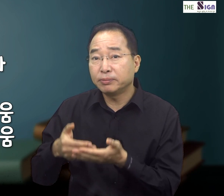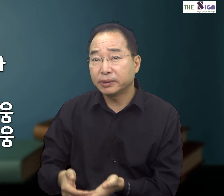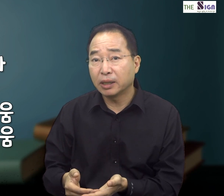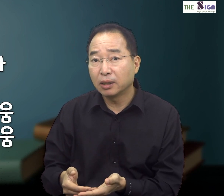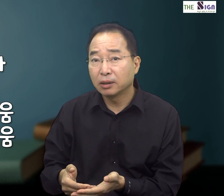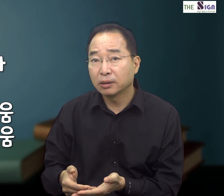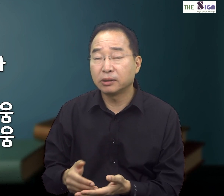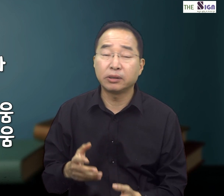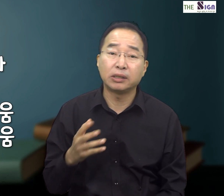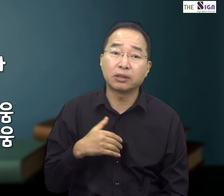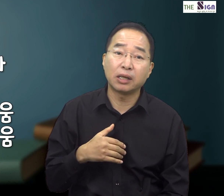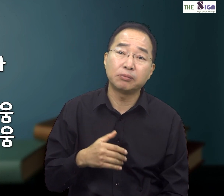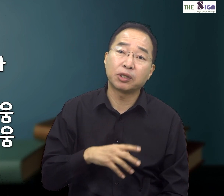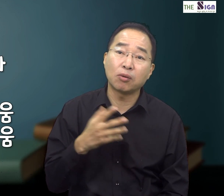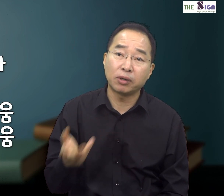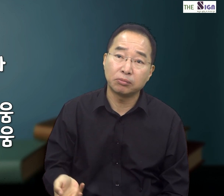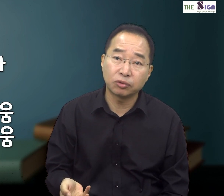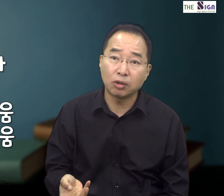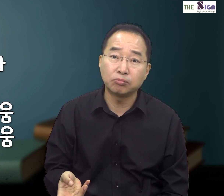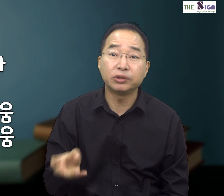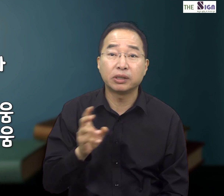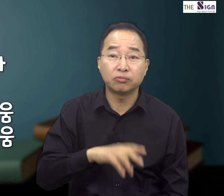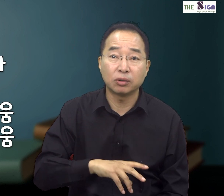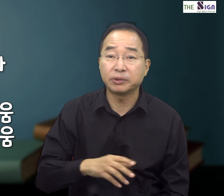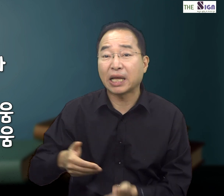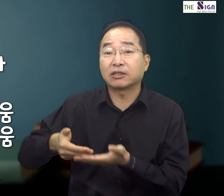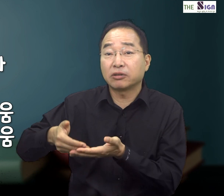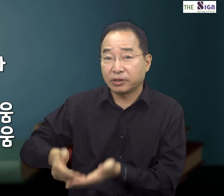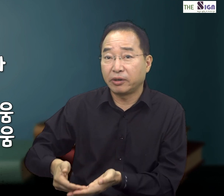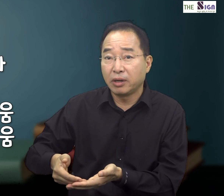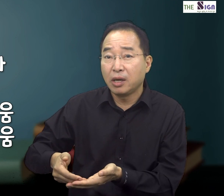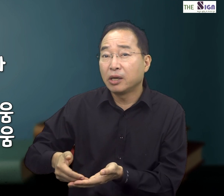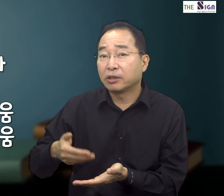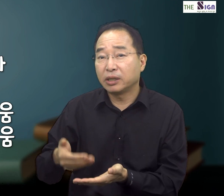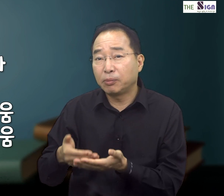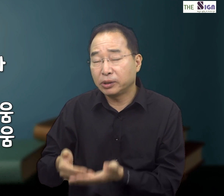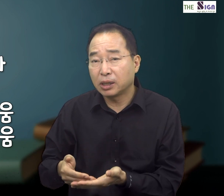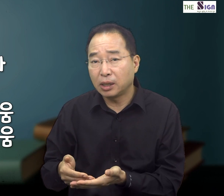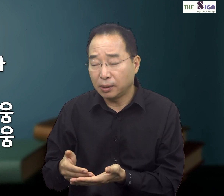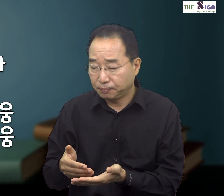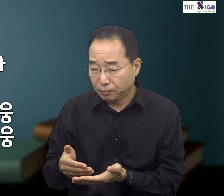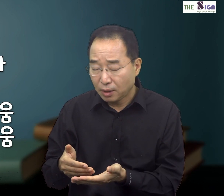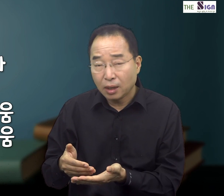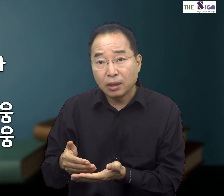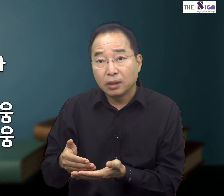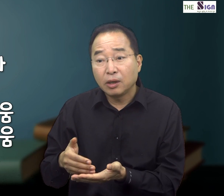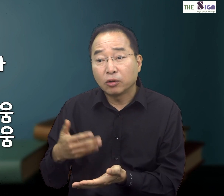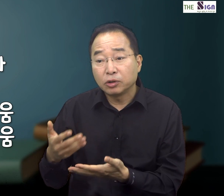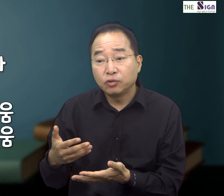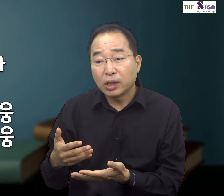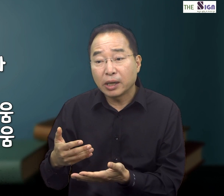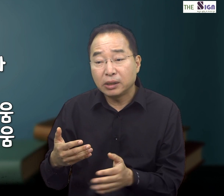무거움입니다. 그래서 예전에는 형벌의 무거움, 물체의 무거움을 다 썼어요. 그러다 보니까 이게 어떤 수화가